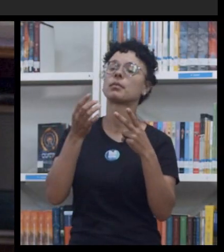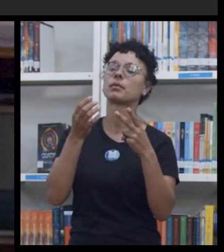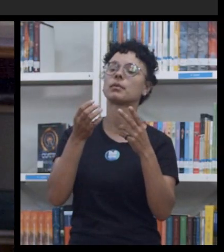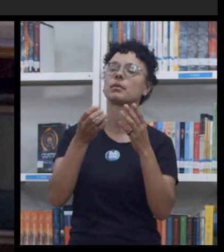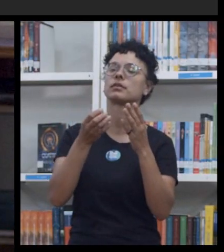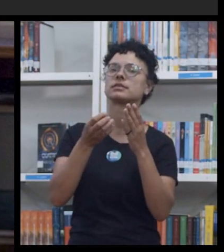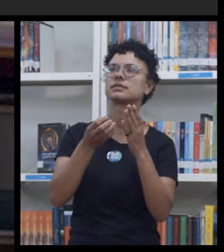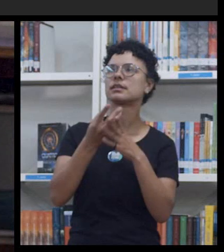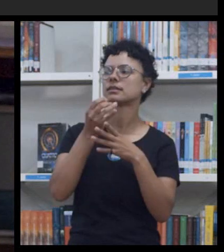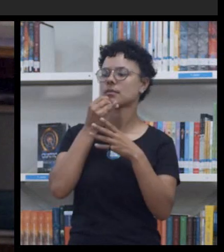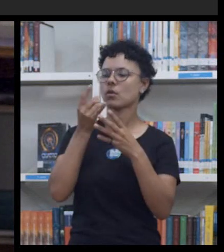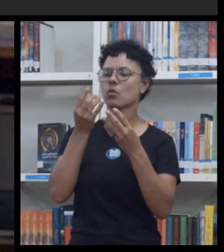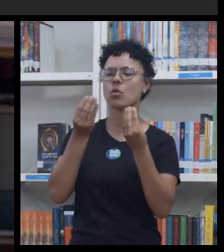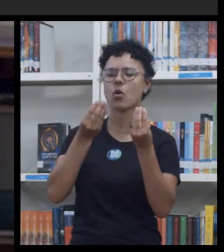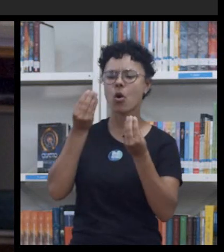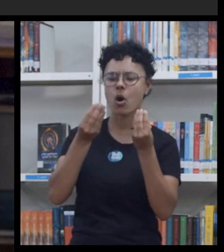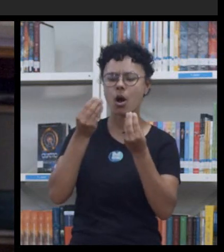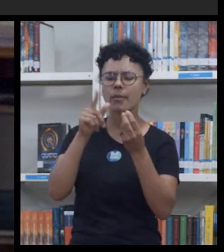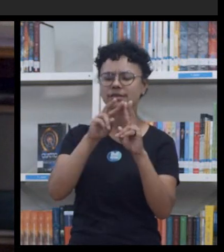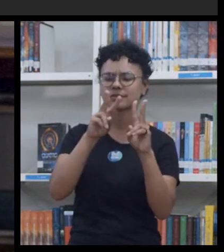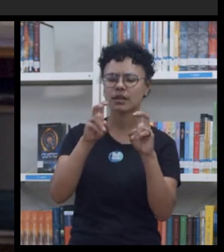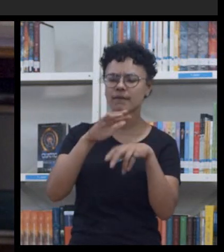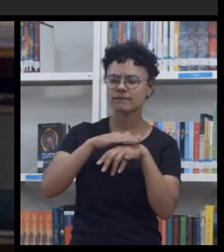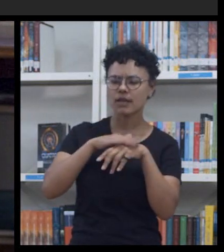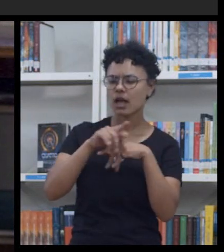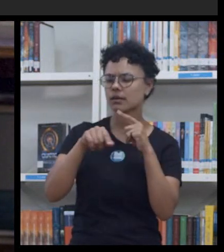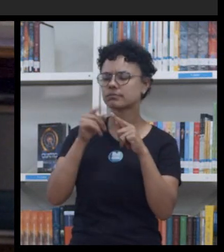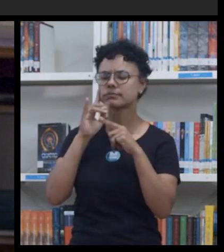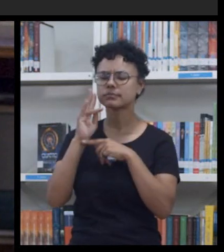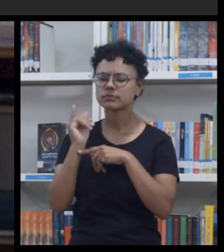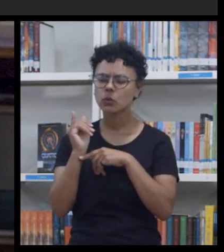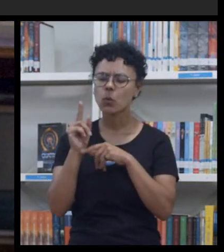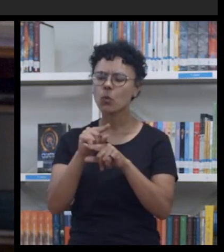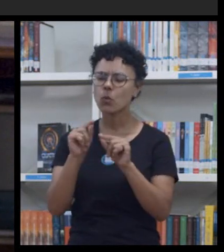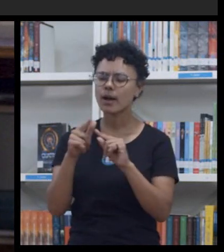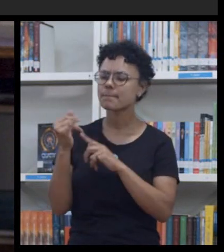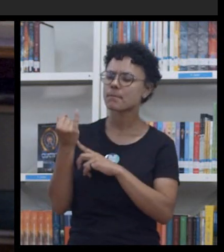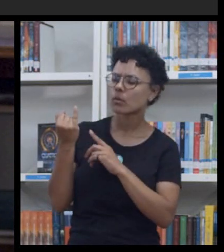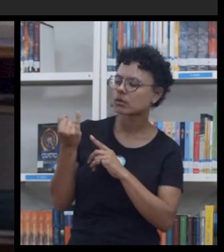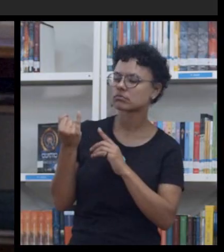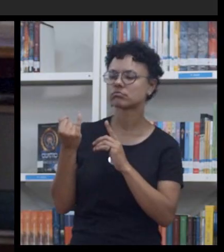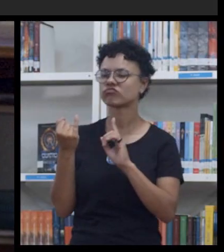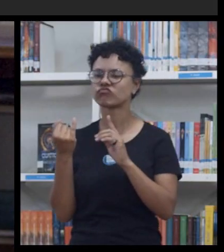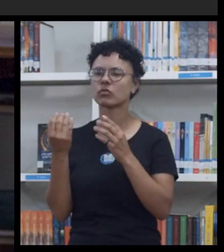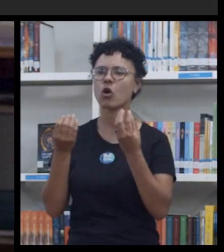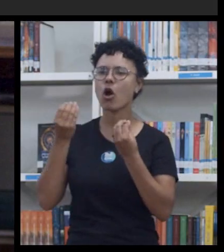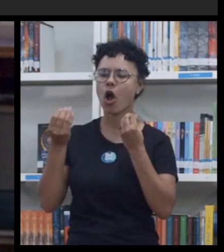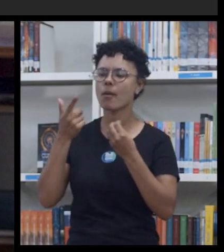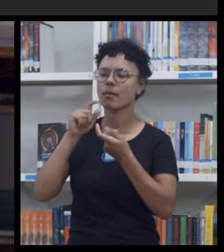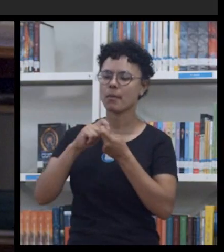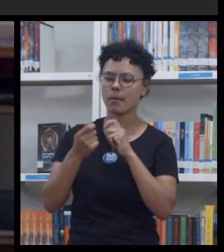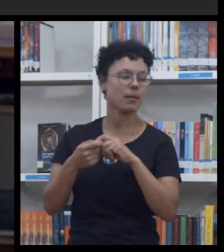das premissas, que é o como que a gente vai trabalhar e o que a gente vai contar, o que é importante, né, para a